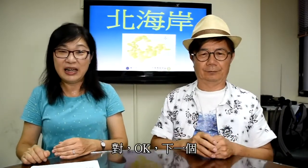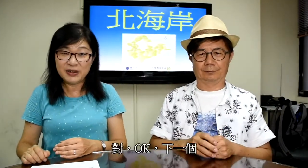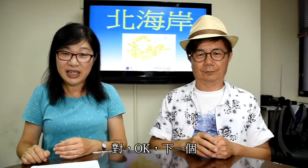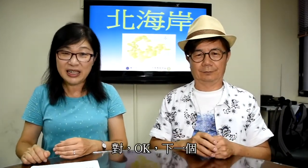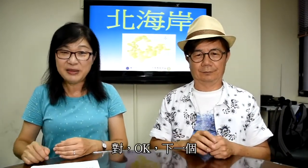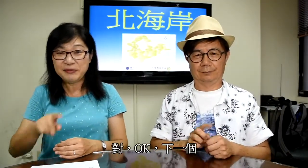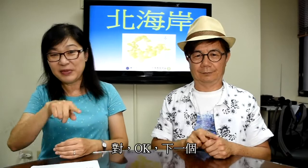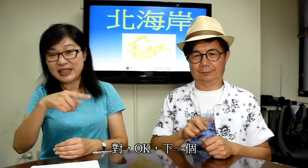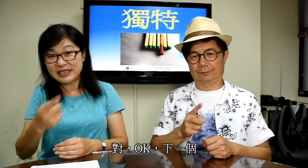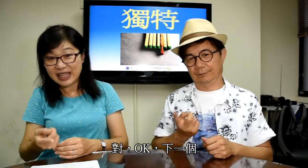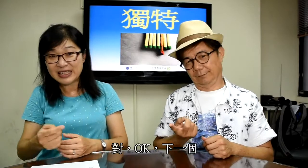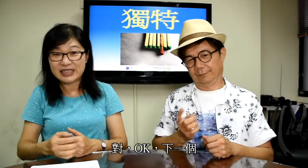OK， 下一个